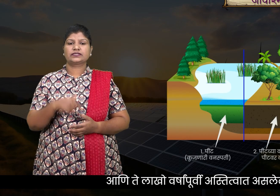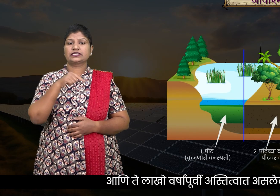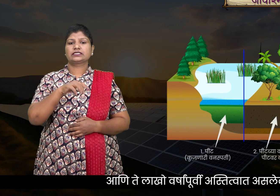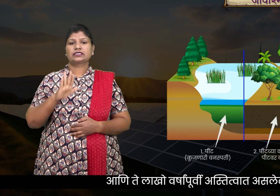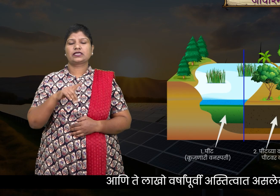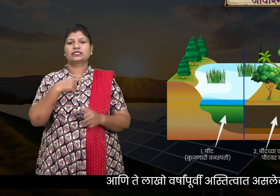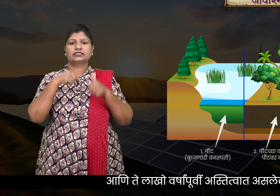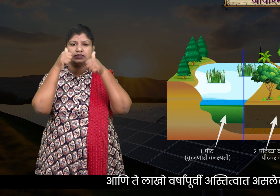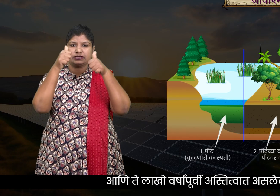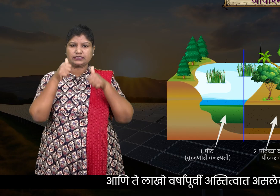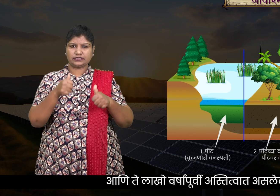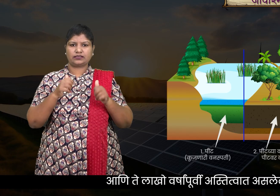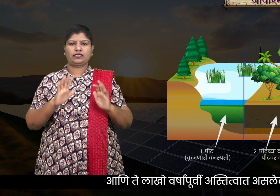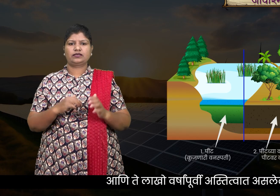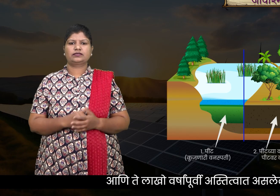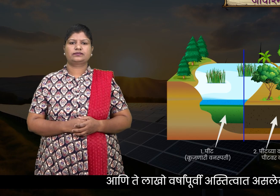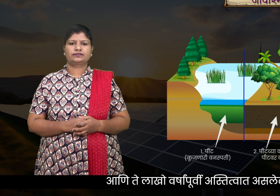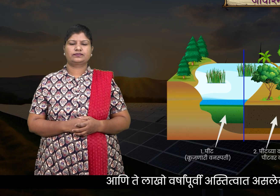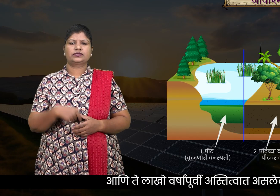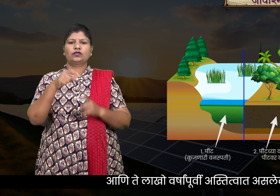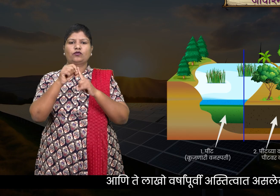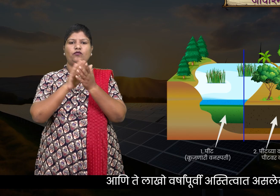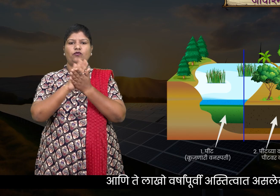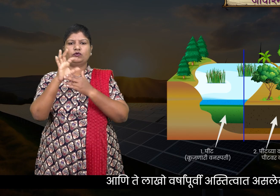आणि ते लाखो वर्षांपूर्वी अस्तित्वात असलेल्या